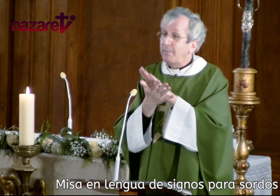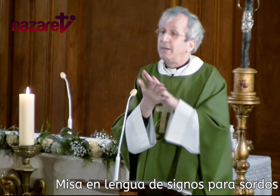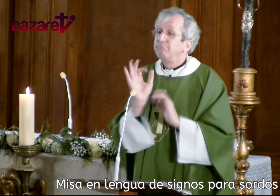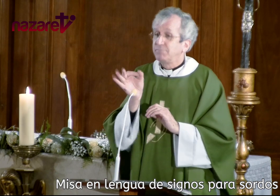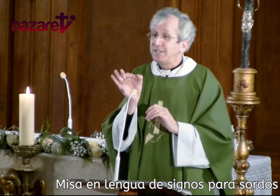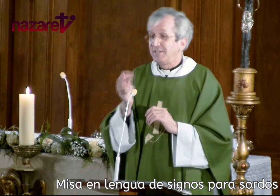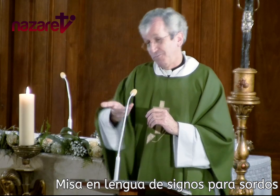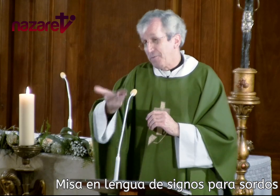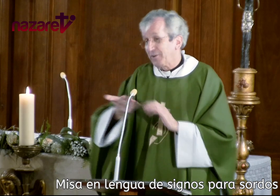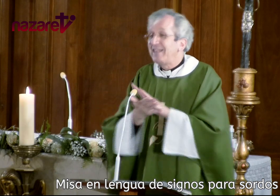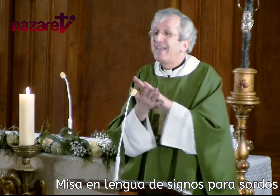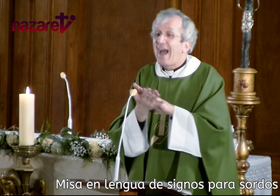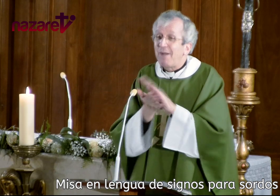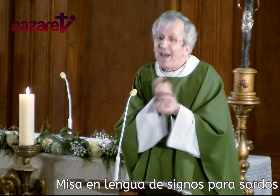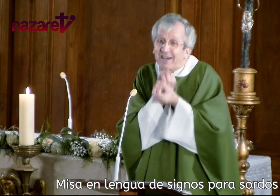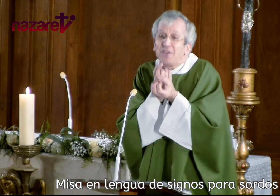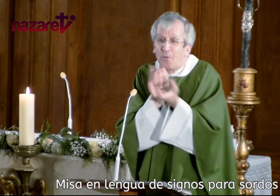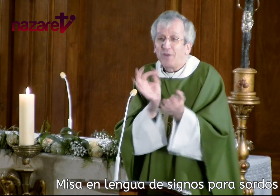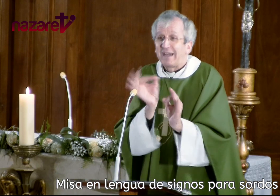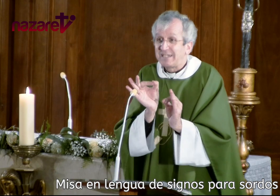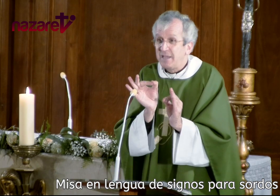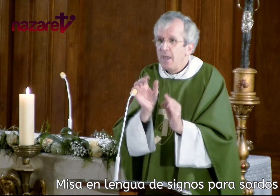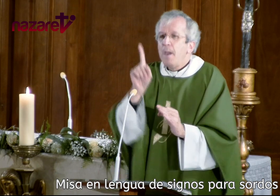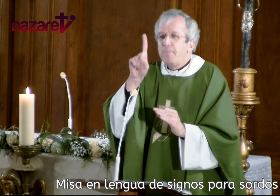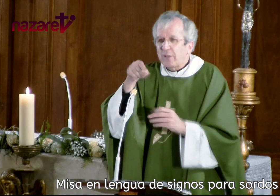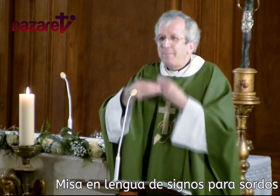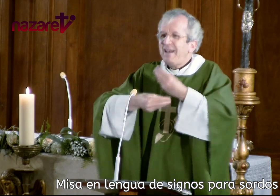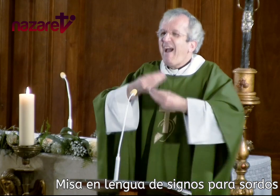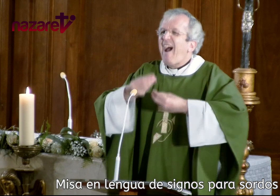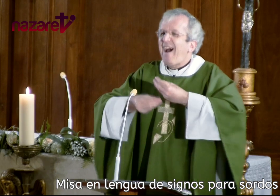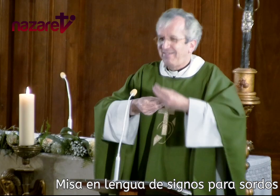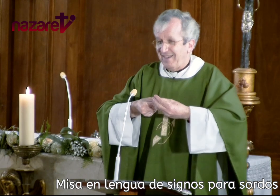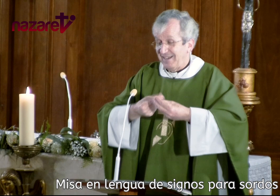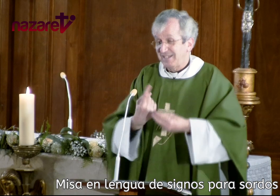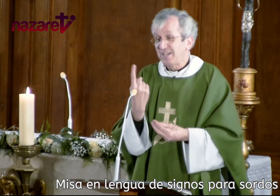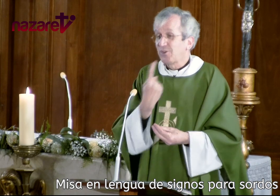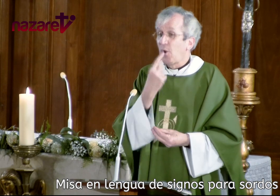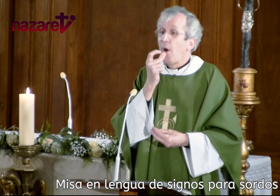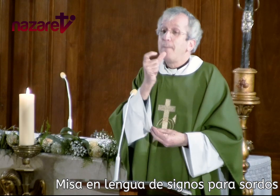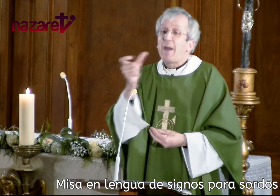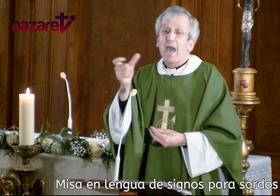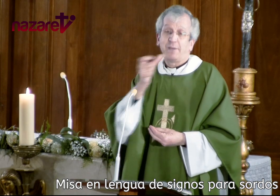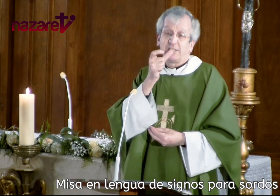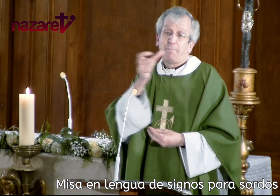si es muy importante hablar y comunicarse pero también hacía es si solo palabras palabras